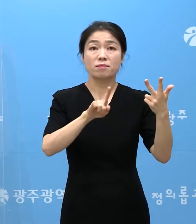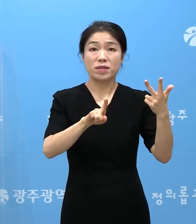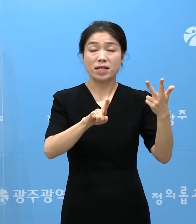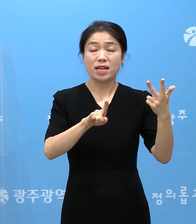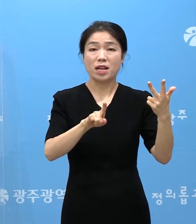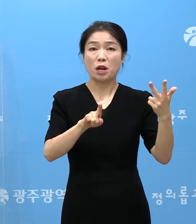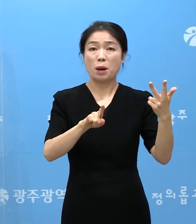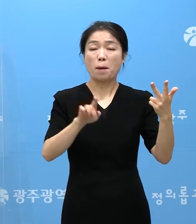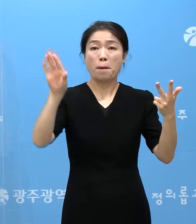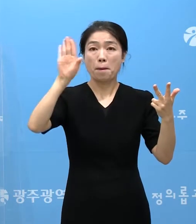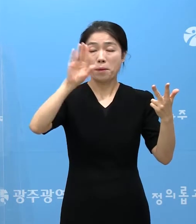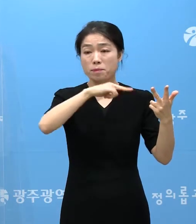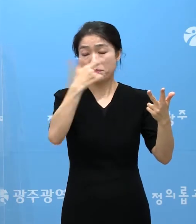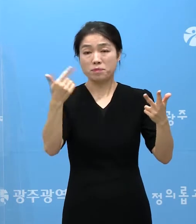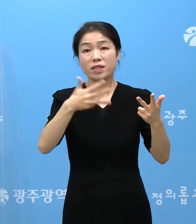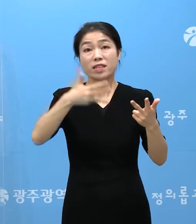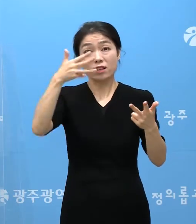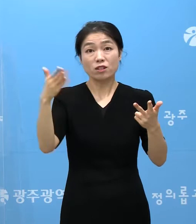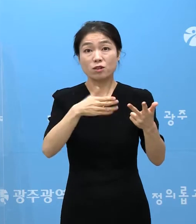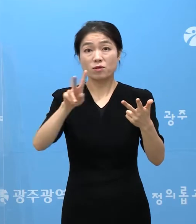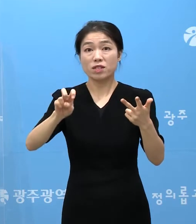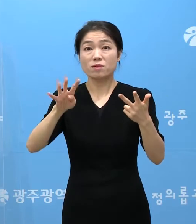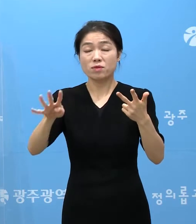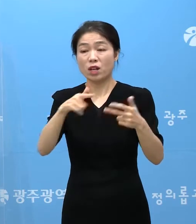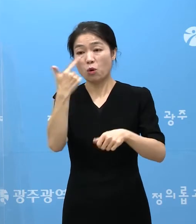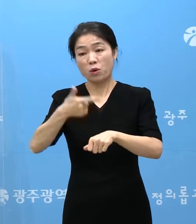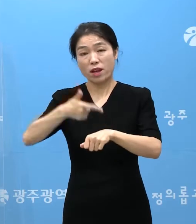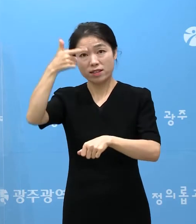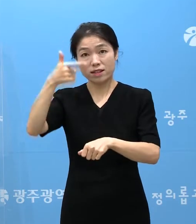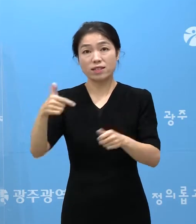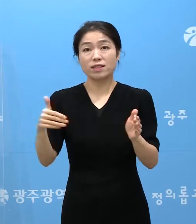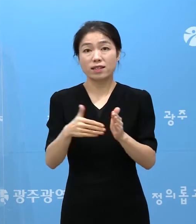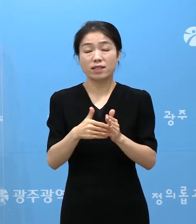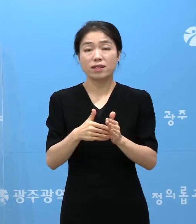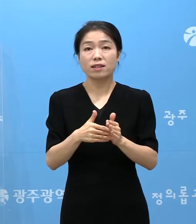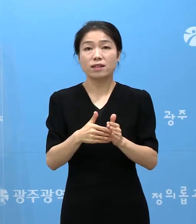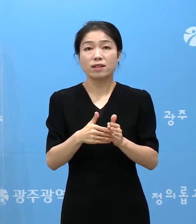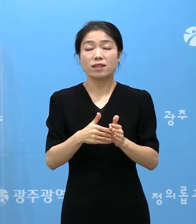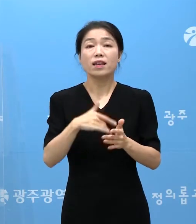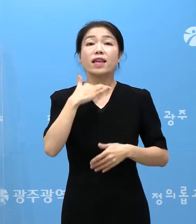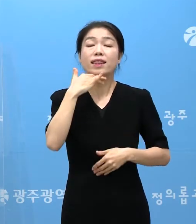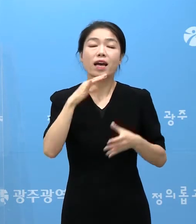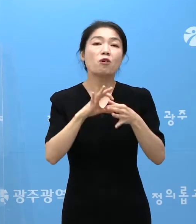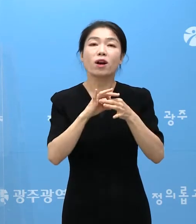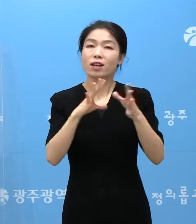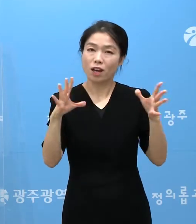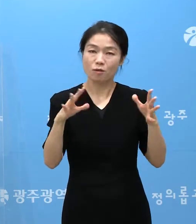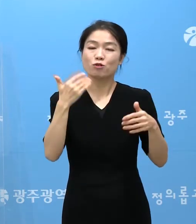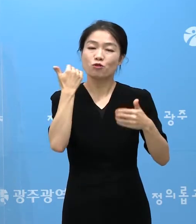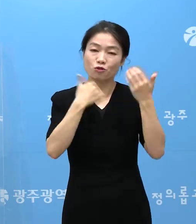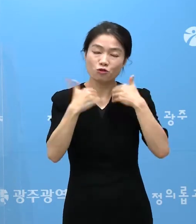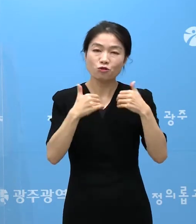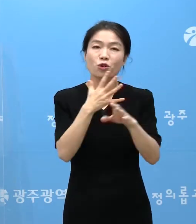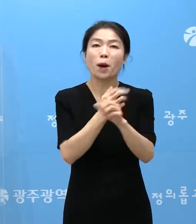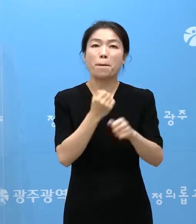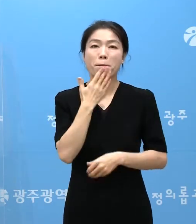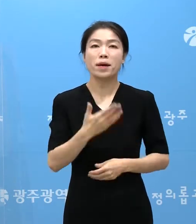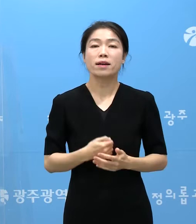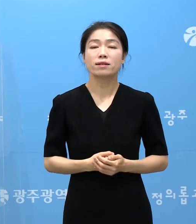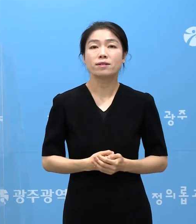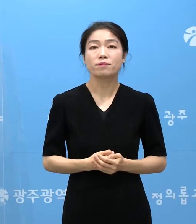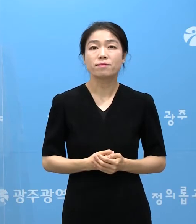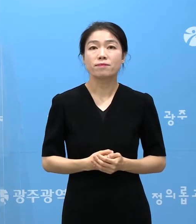21일 20시부터 24일 오후 6시 18시까지는 연령 구분 없이 사전 예약이